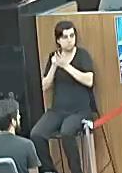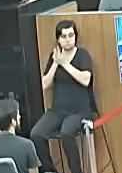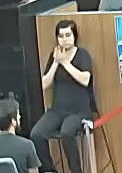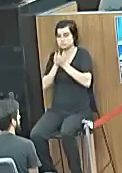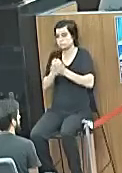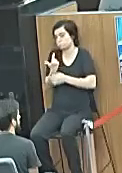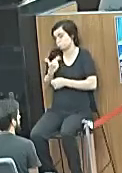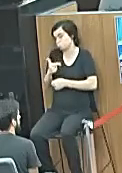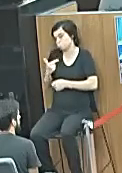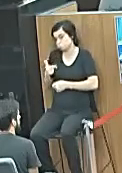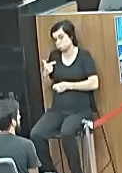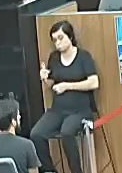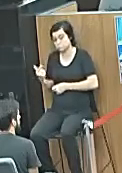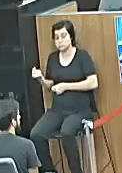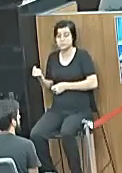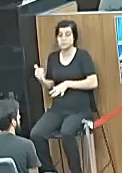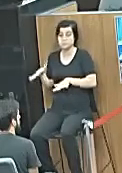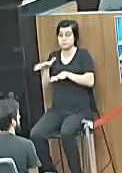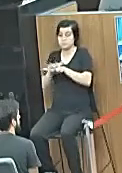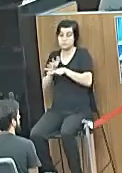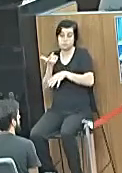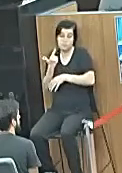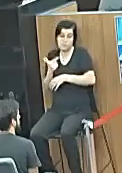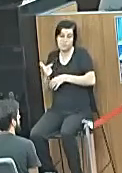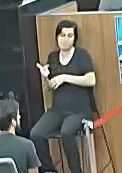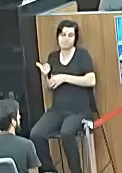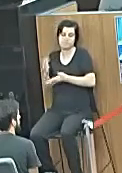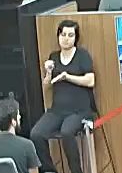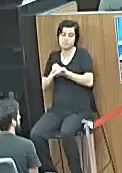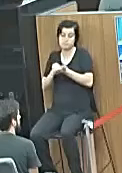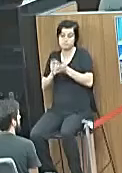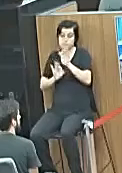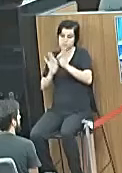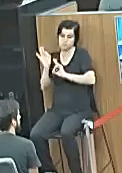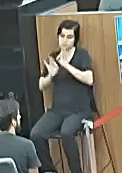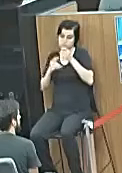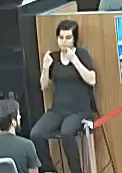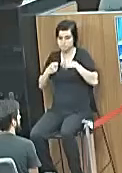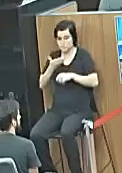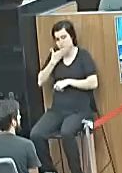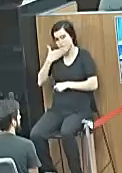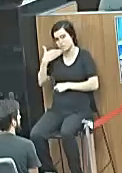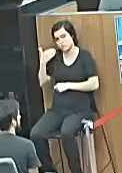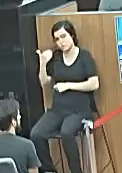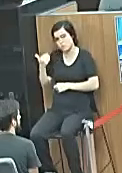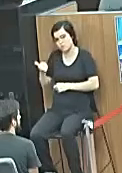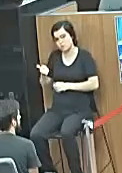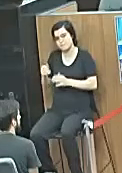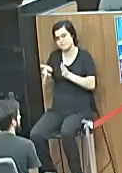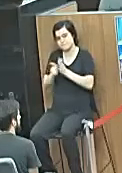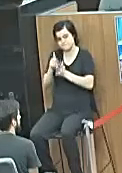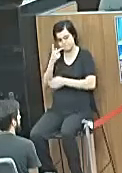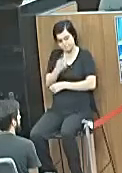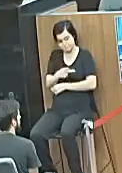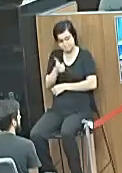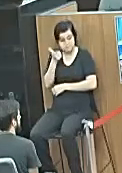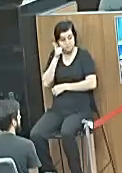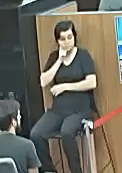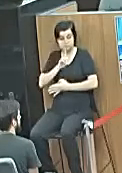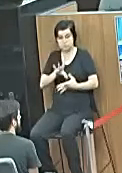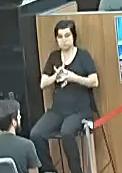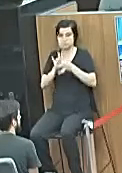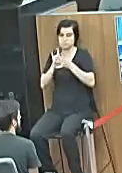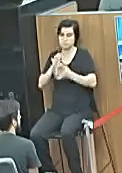e também de integração com o estado tem preciso um planejamento melhor da habitação social para que eles possam se integrar